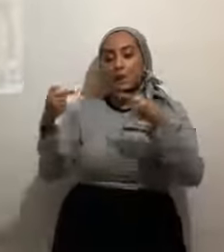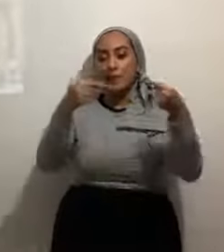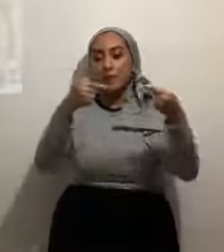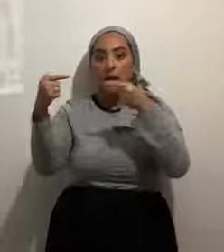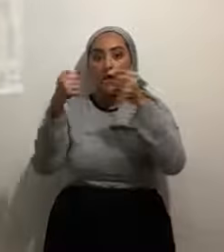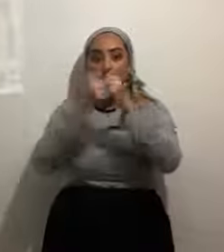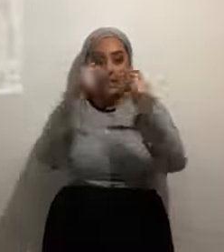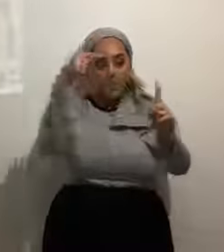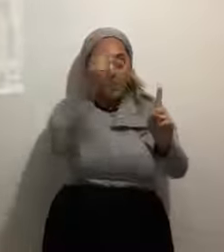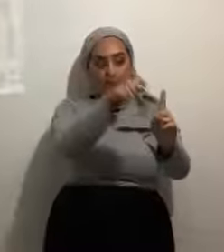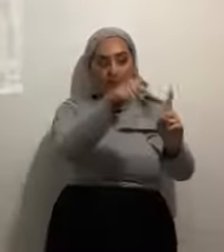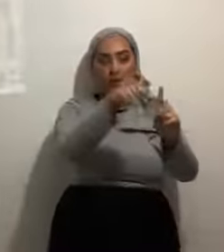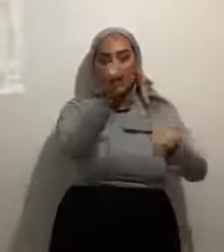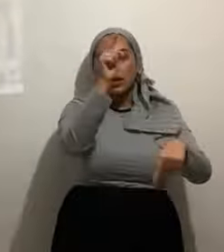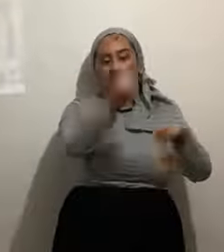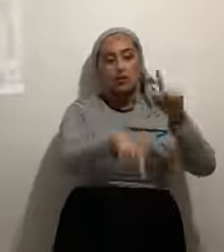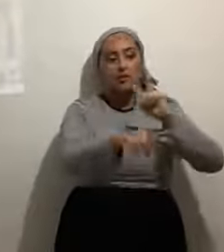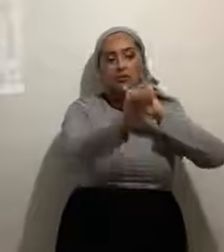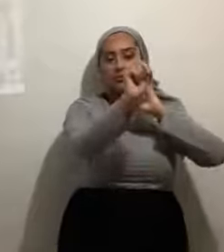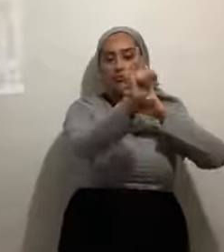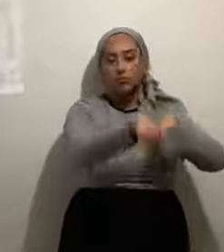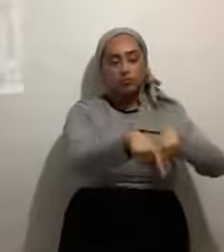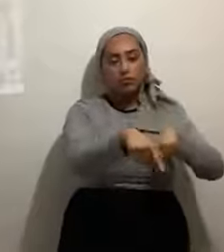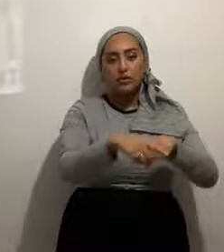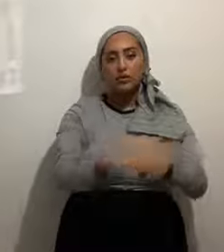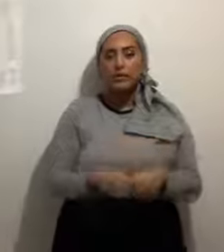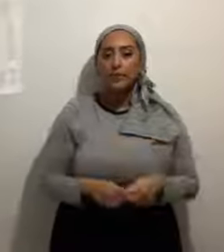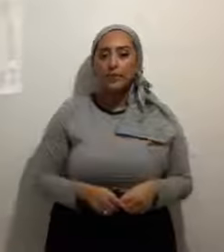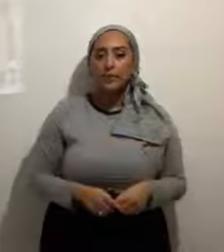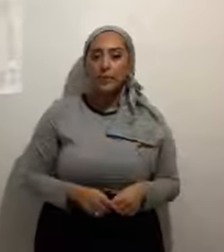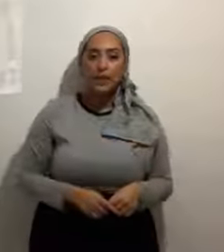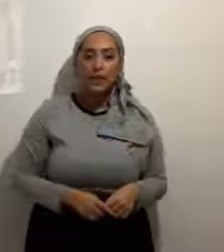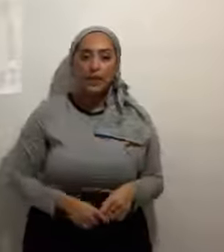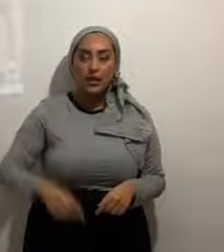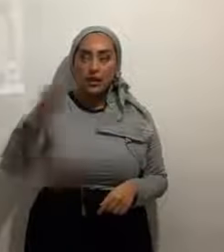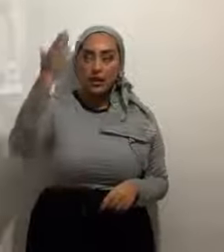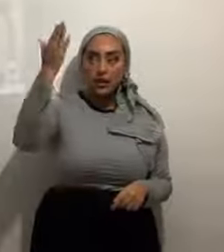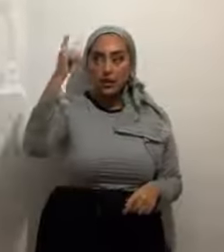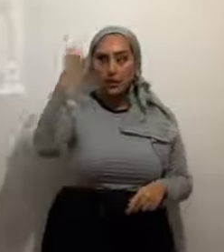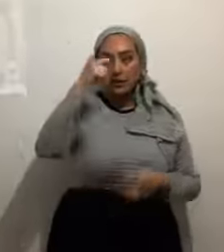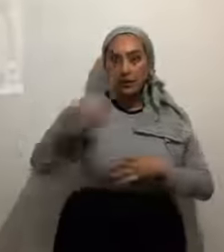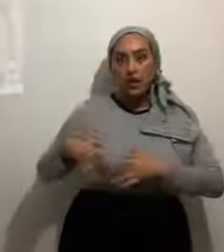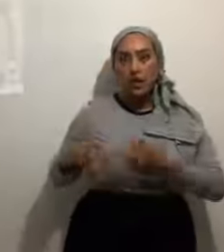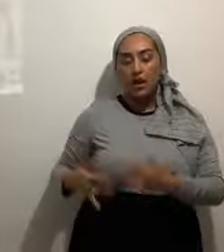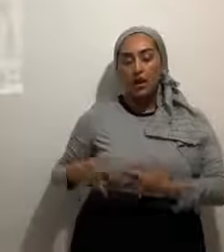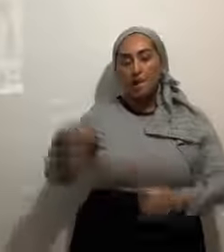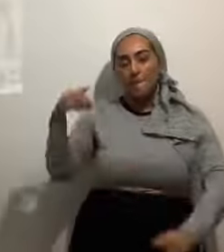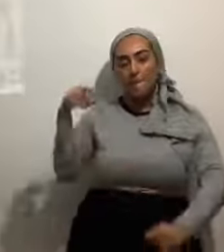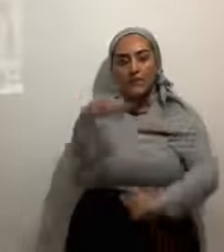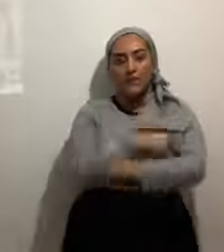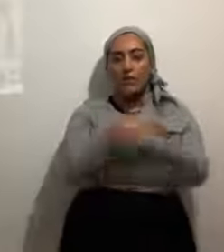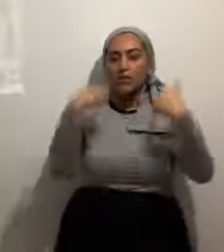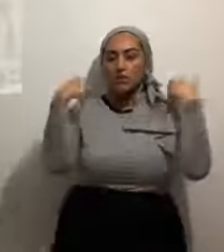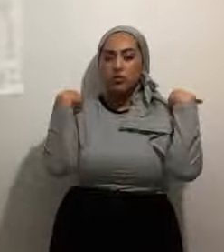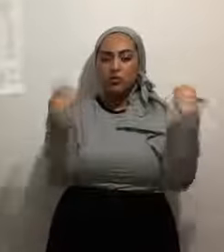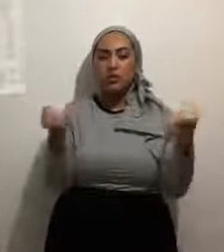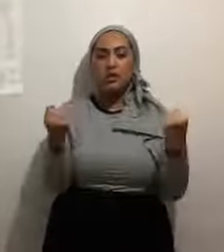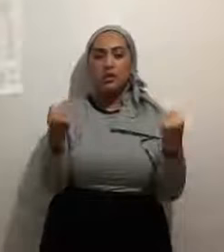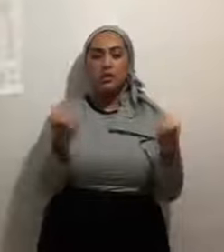no le podrá responder a una cosa entre mil. Él es sabio de corazón y poderoso en fuerzas. ¿Quién